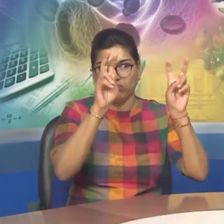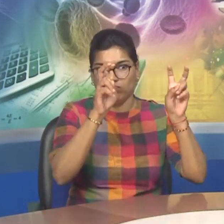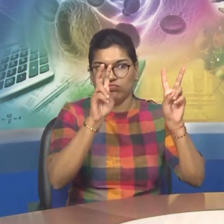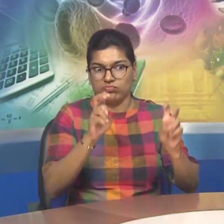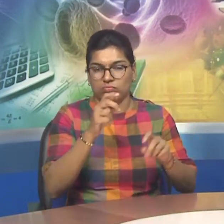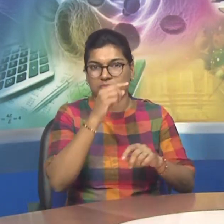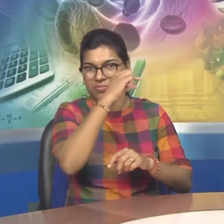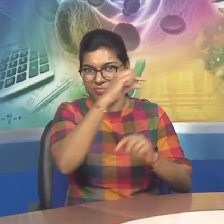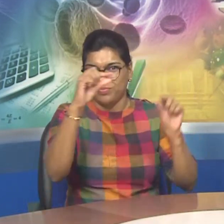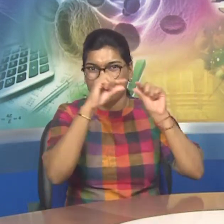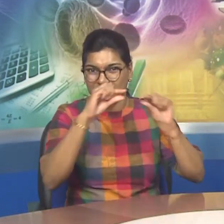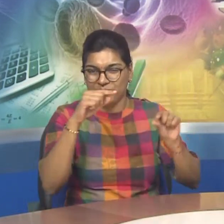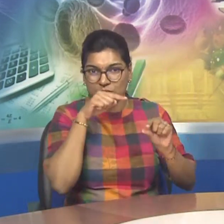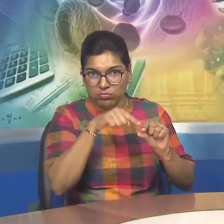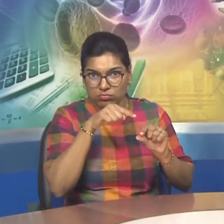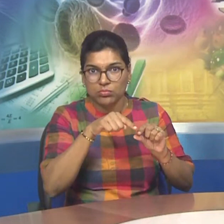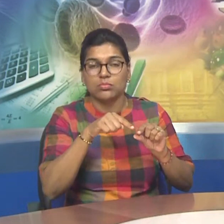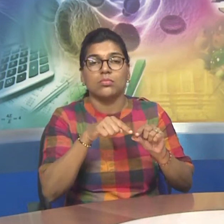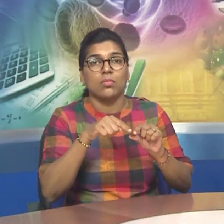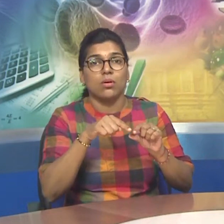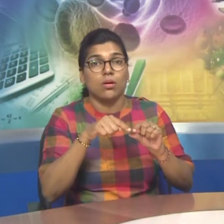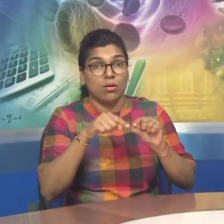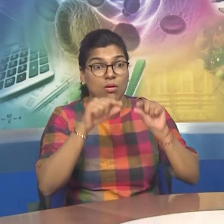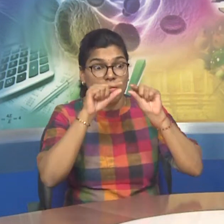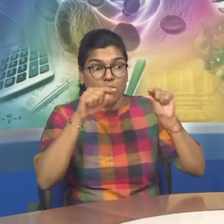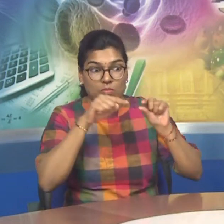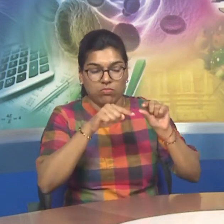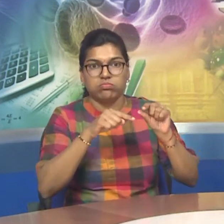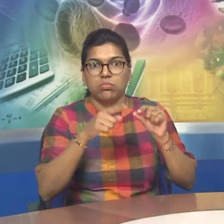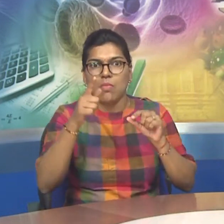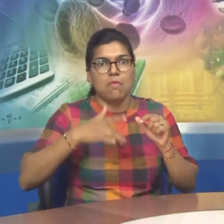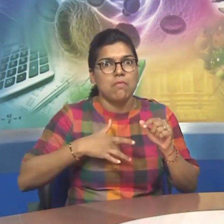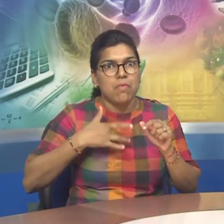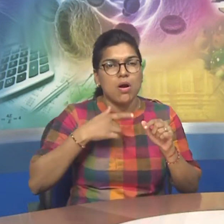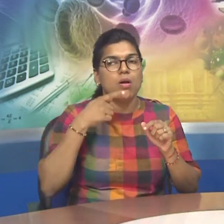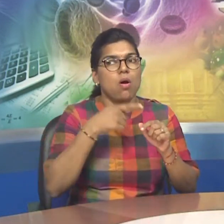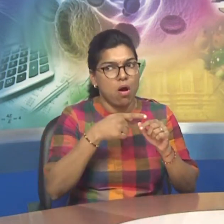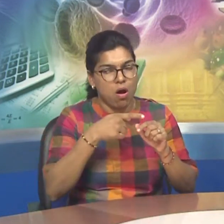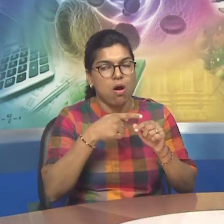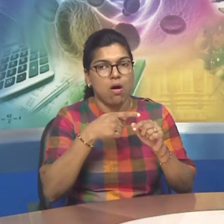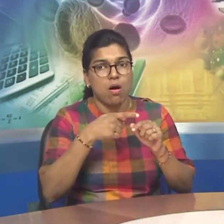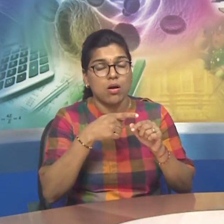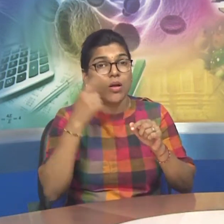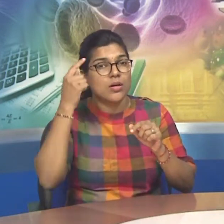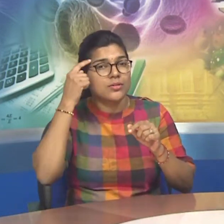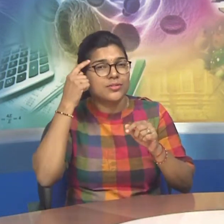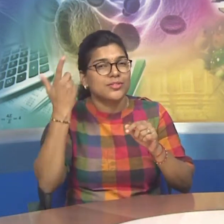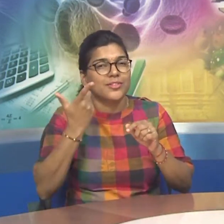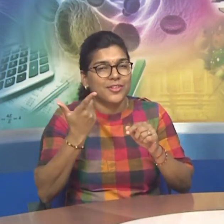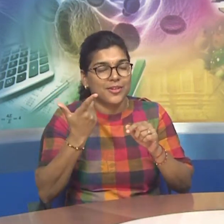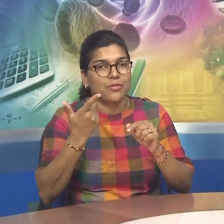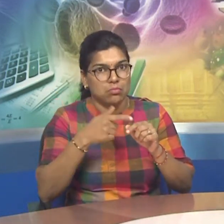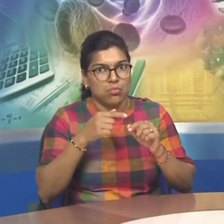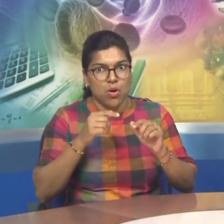You can see a question on screen. It is in continuation of the previous slides which we were discussing about the